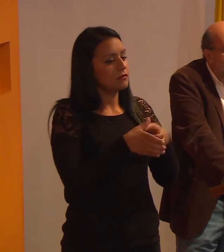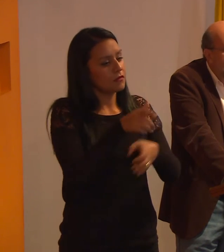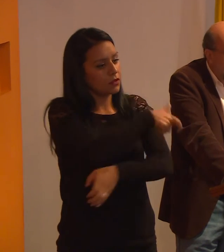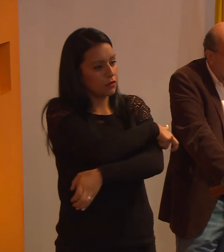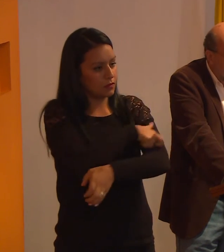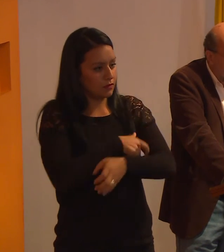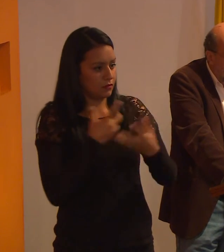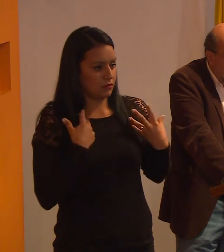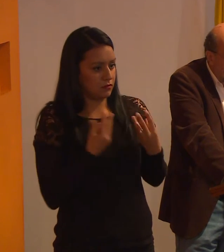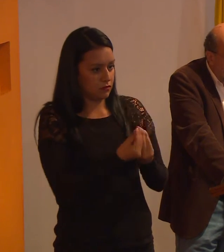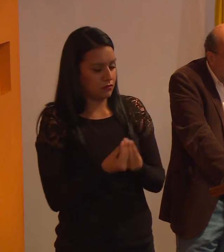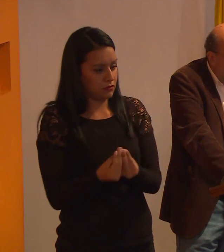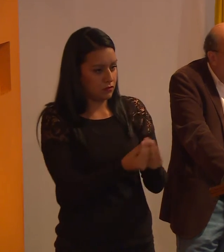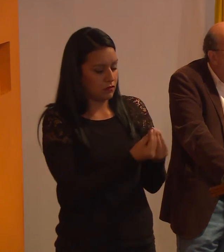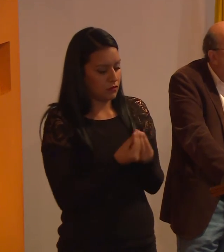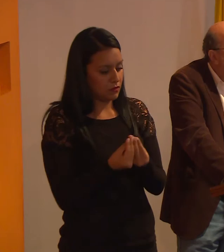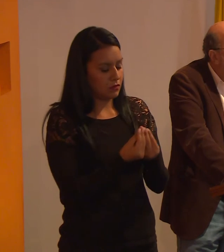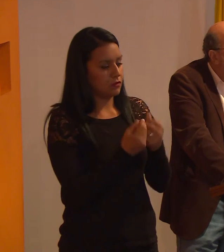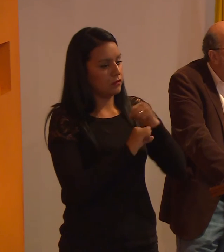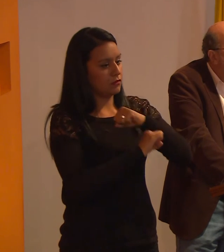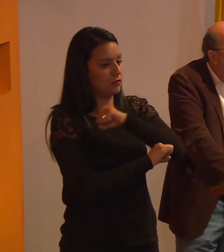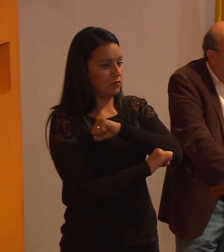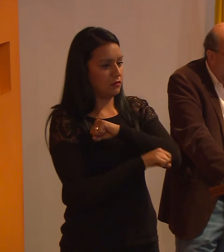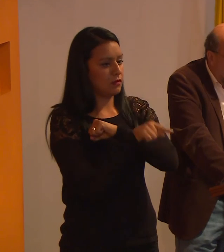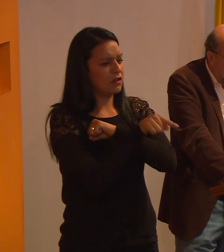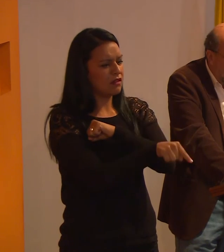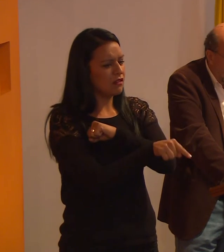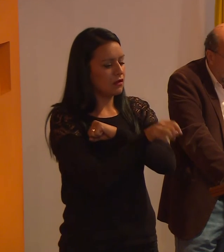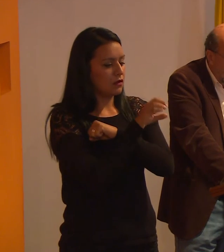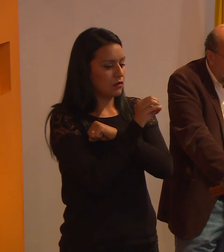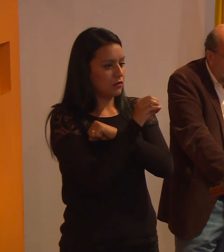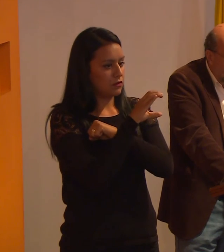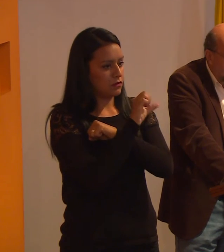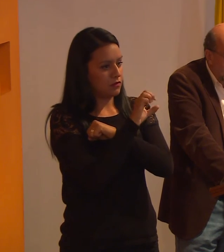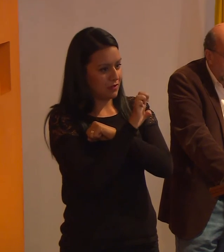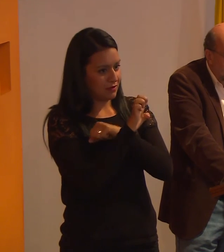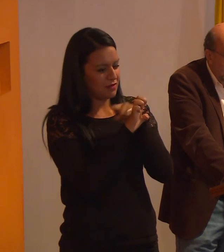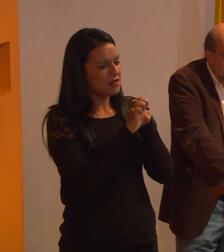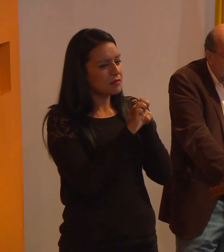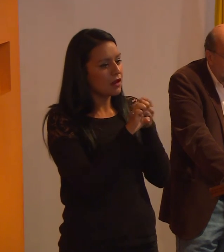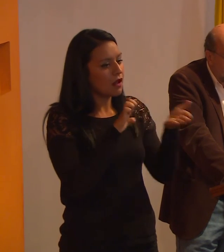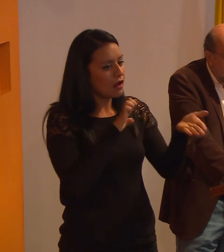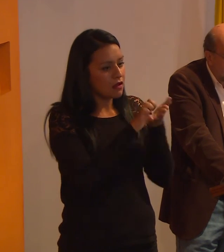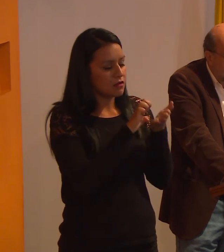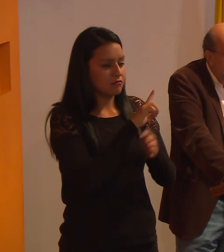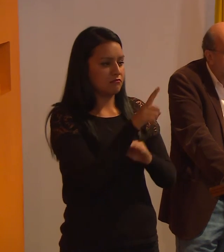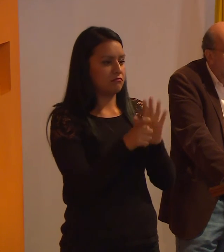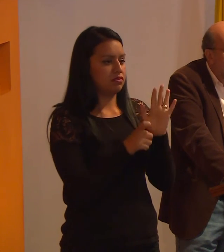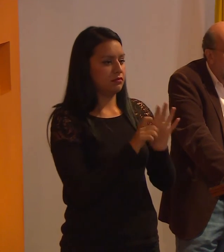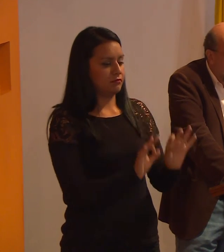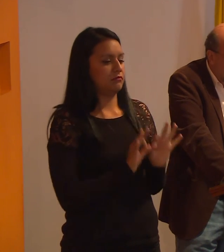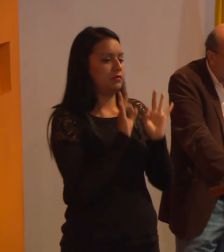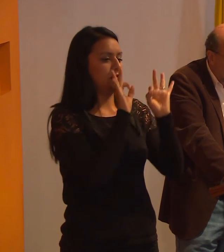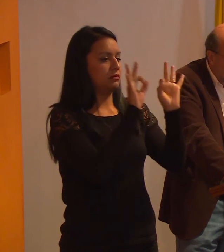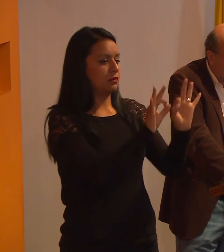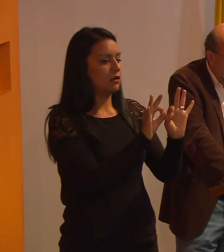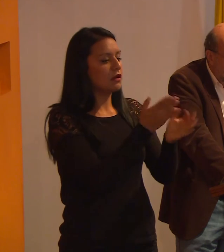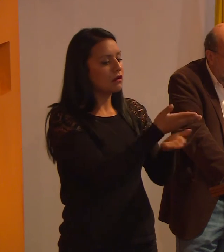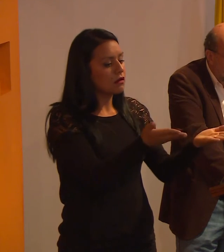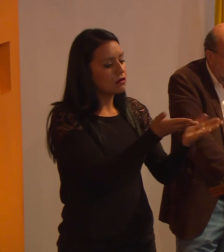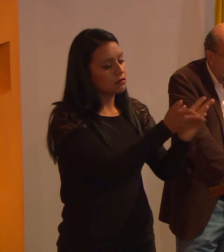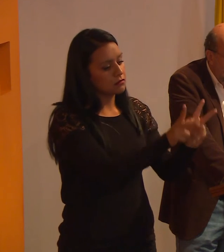de Convivencia y fortalecimos el COAE para ofrecer una atención más óptima a